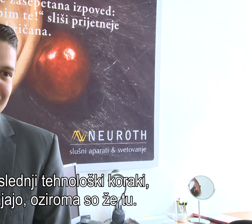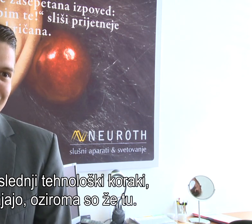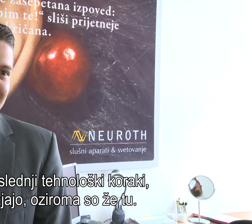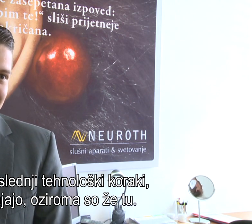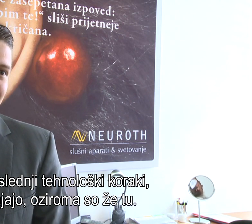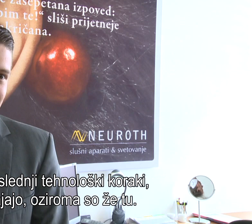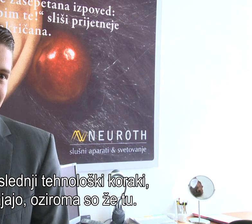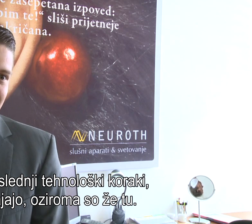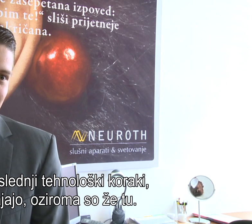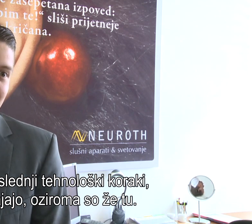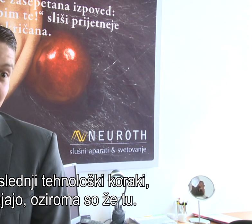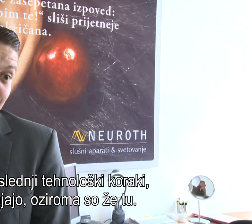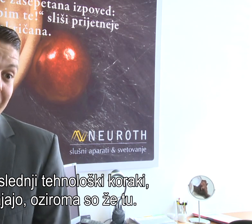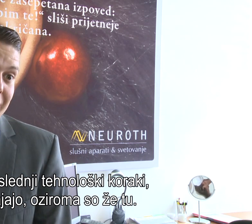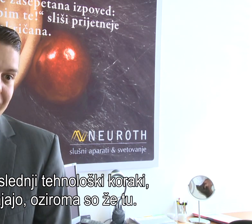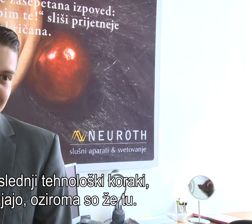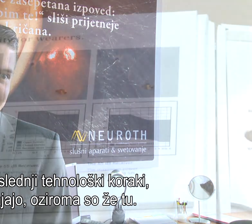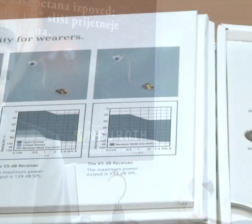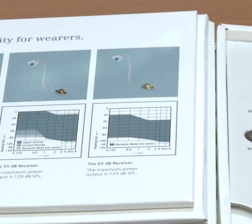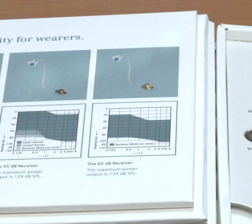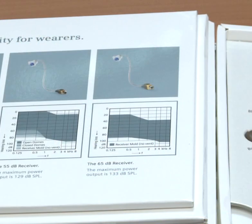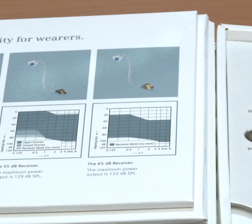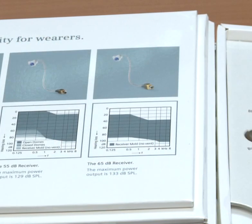technology steps that are coming or are already here.